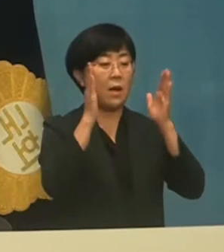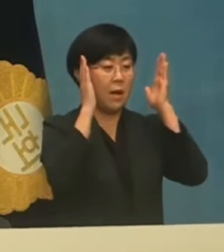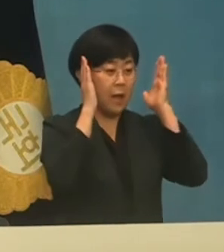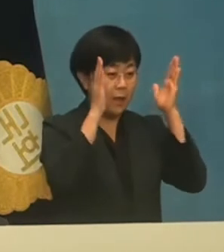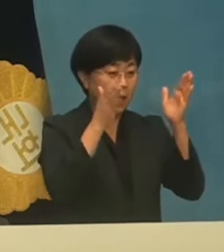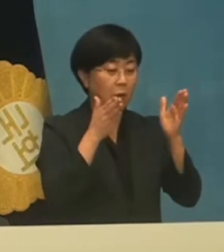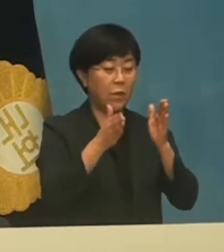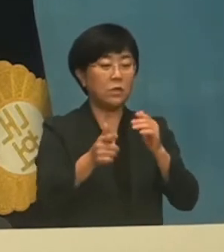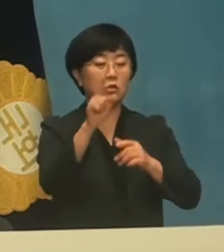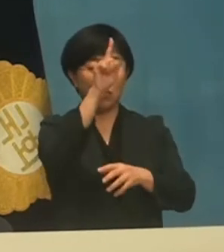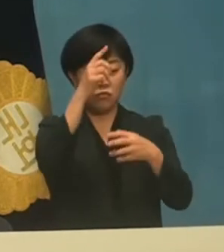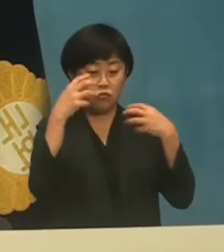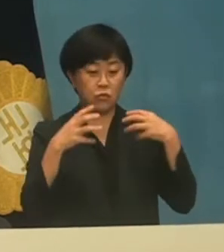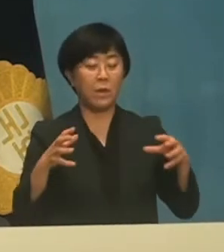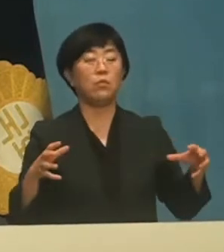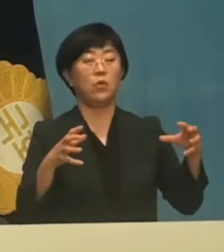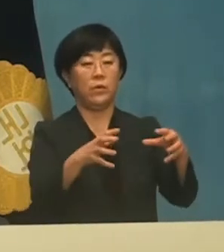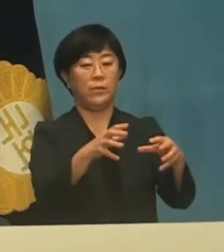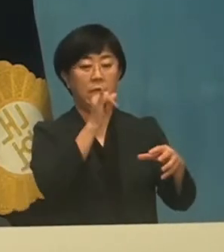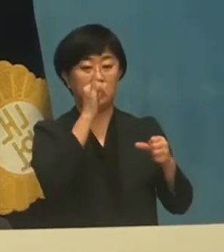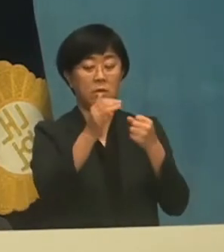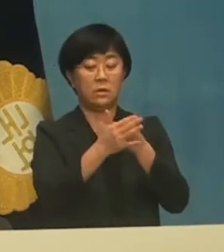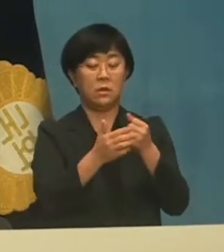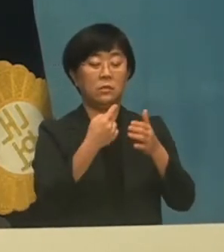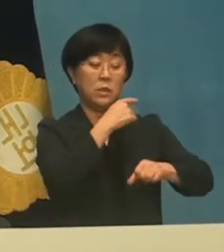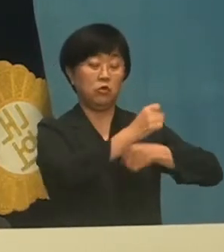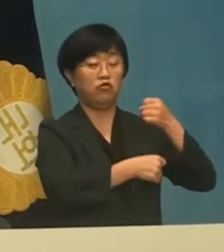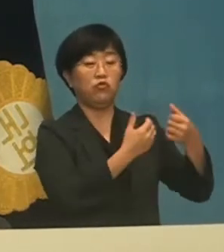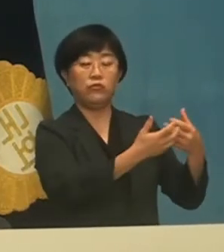인사로만 채워졌습니다. 작년